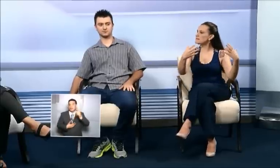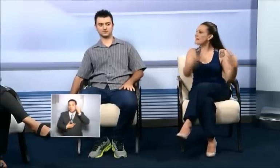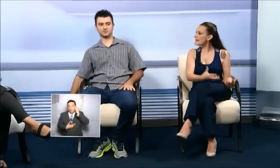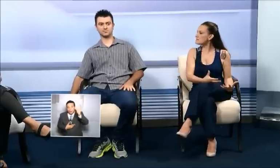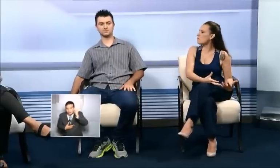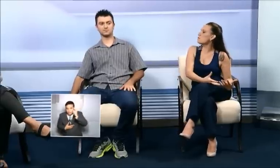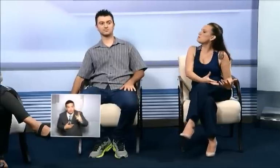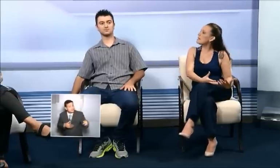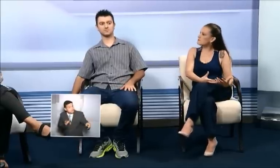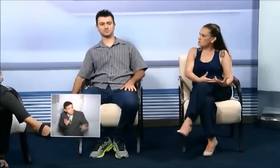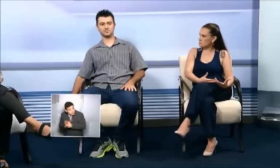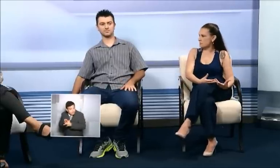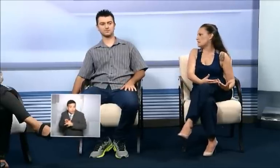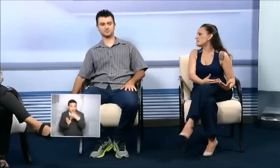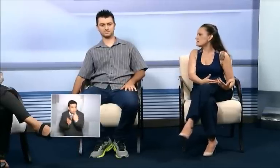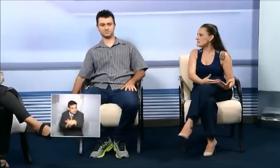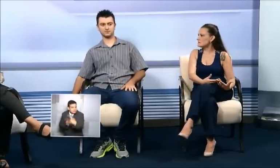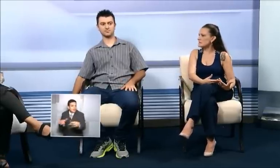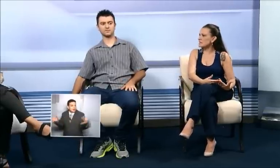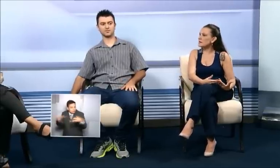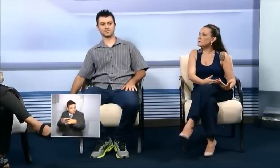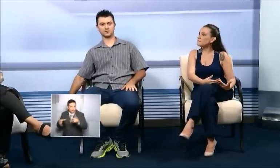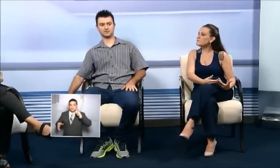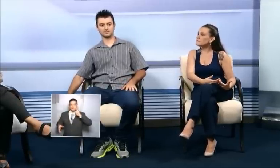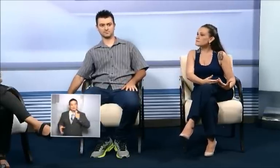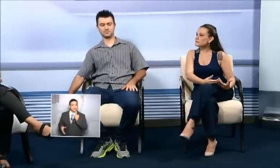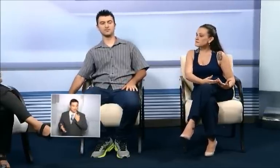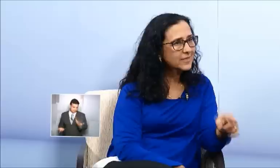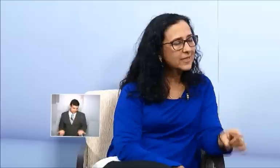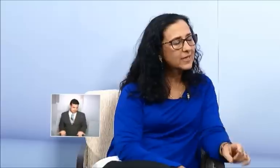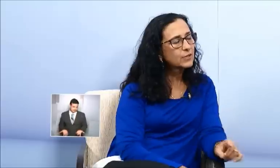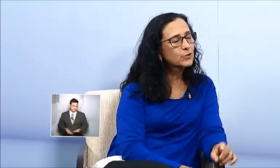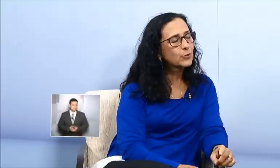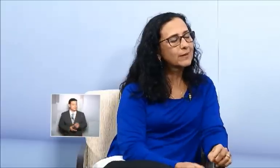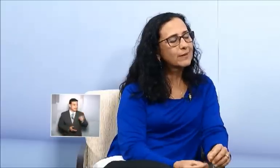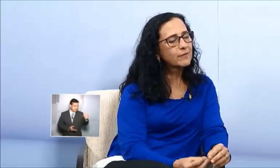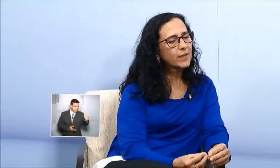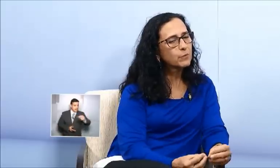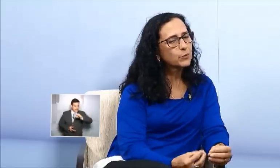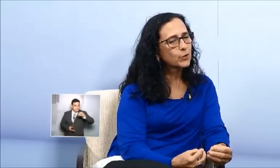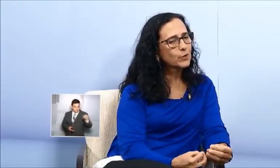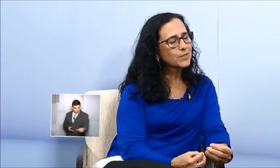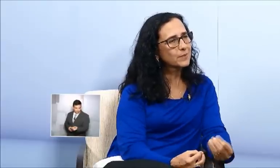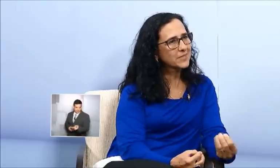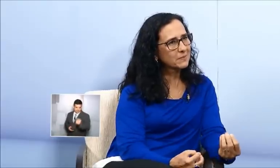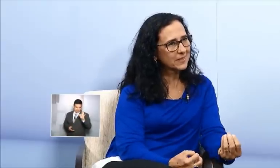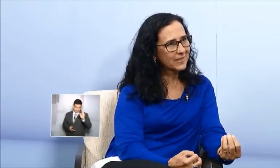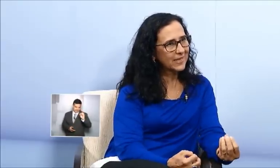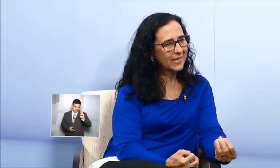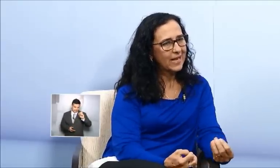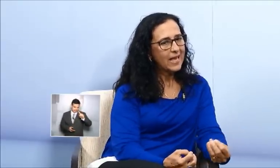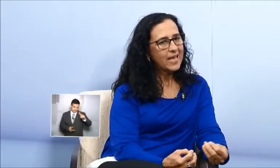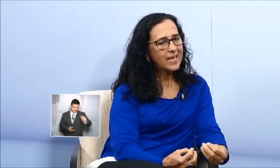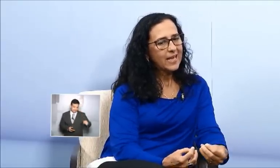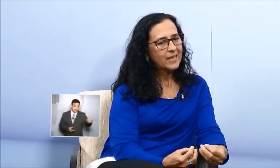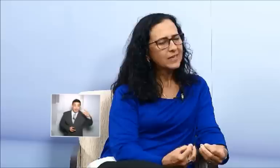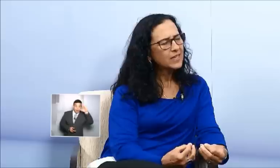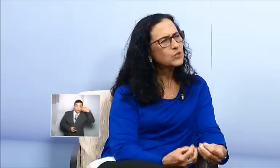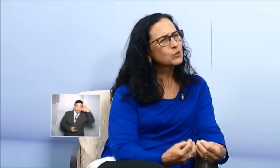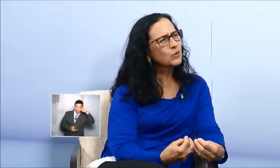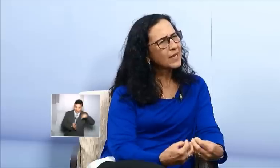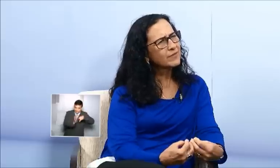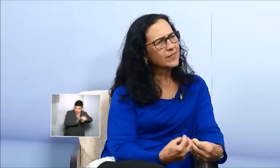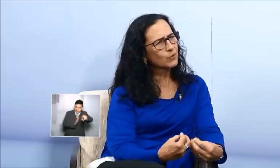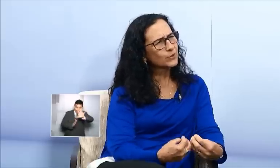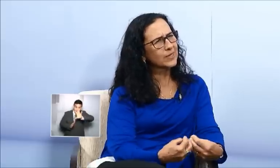próprios dessa comunidade surda. Cris, Agora, eu queria pegar esse gancho e fiquei muito curiosa para saber dele.